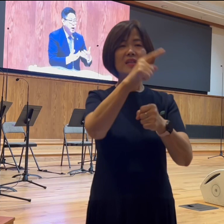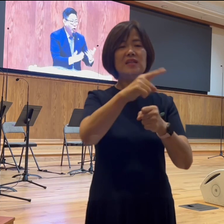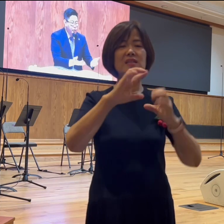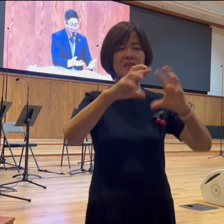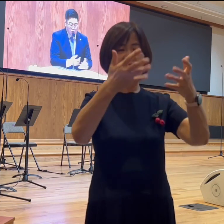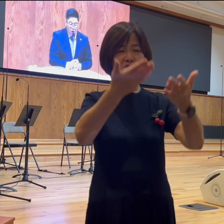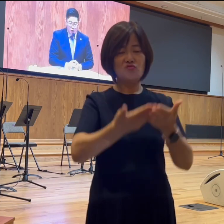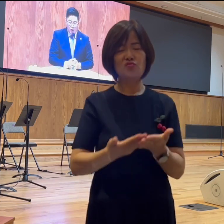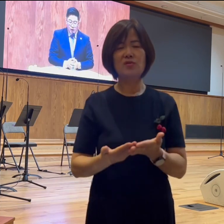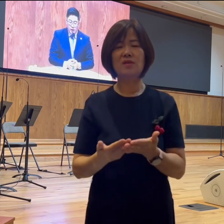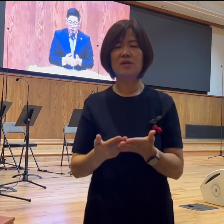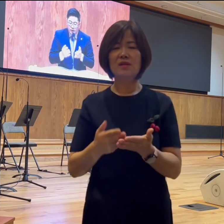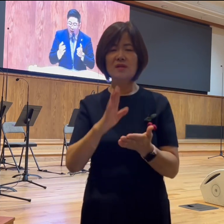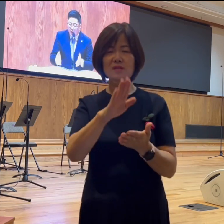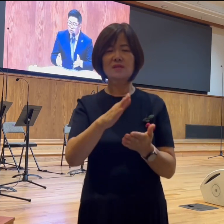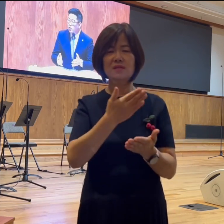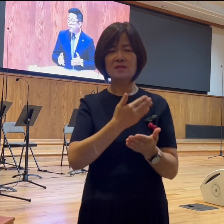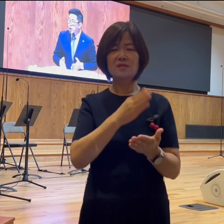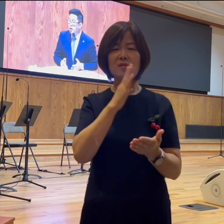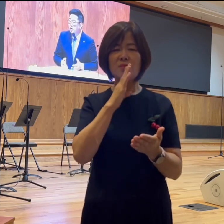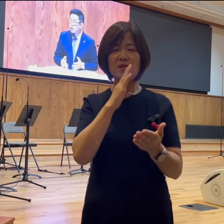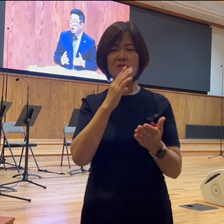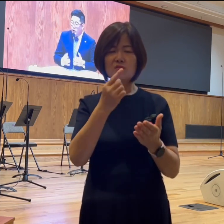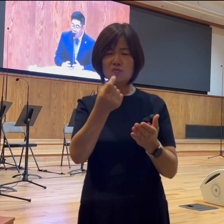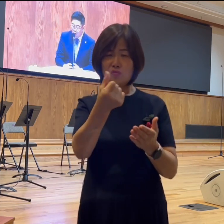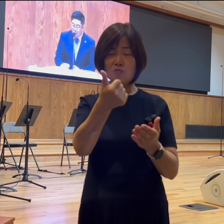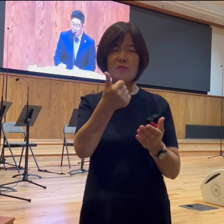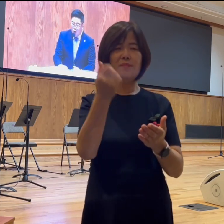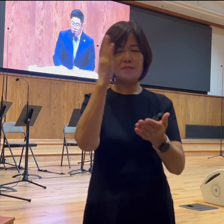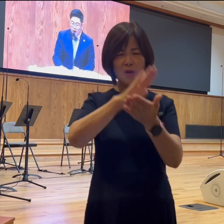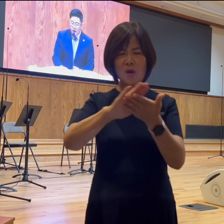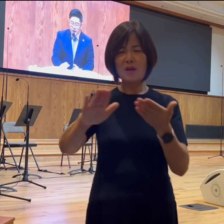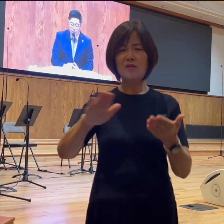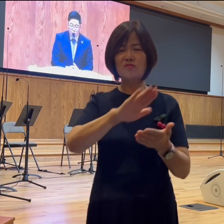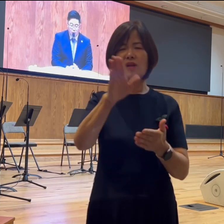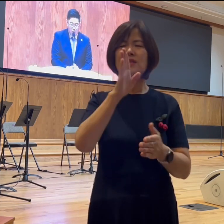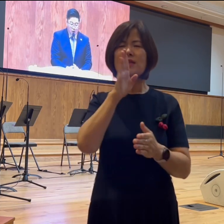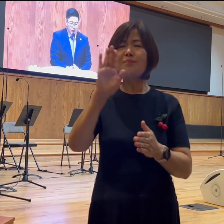우리에게 건네주는 그 제한적인 평안은 결코 우리에게 참된 평안을 가져다